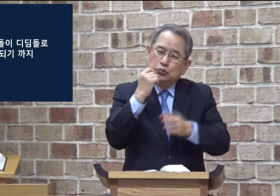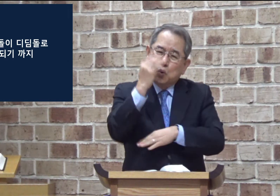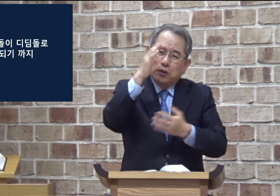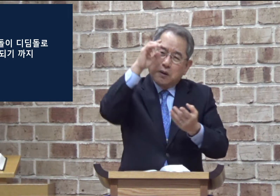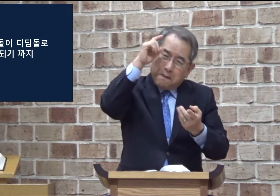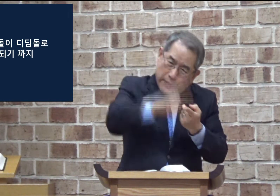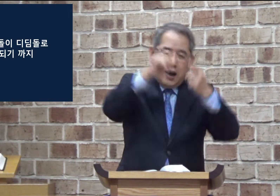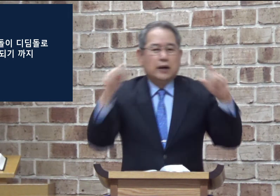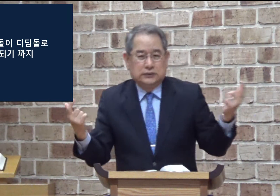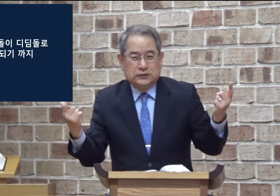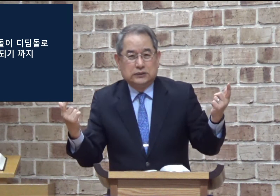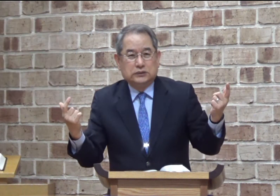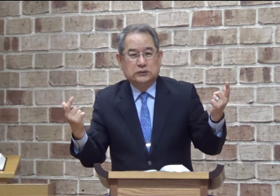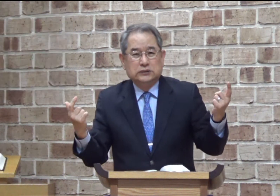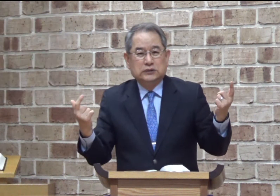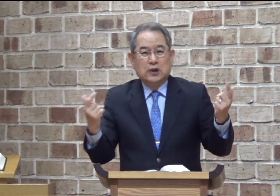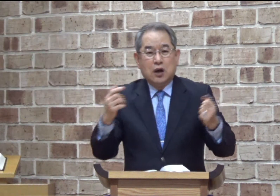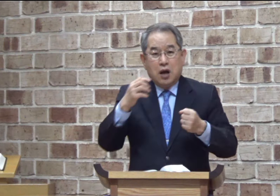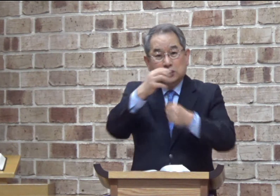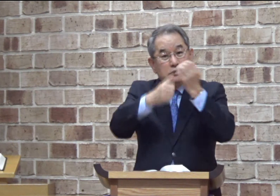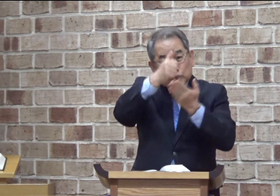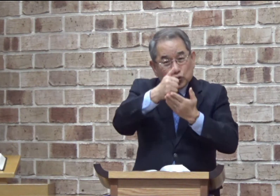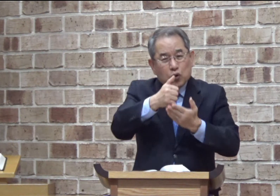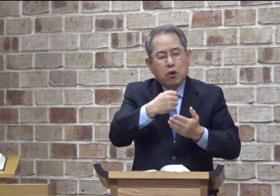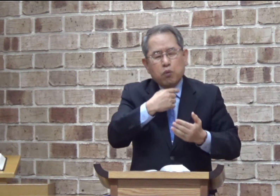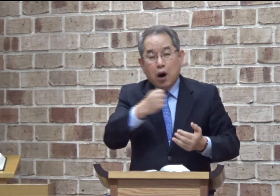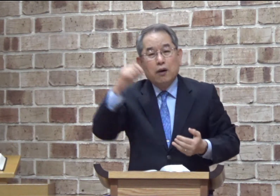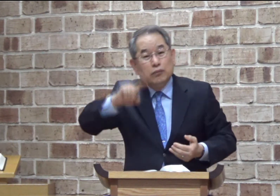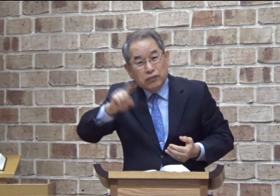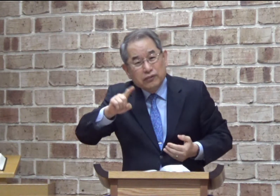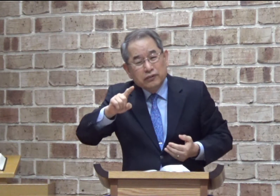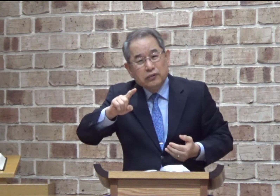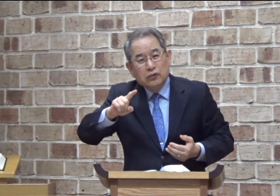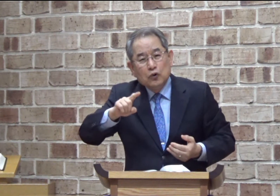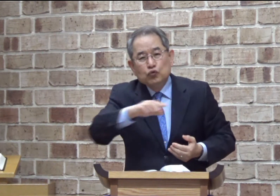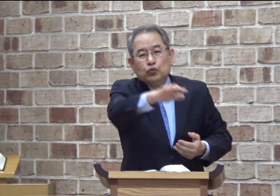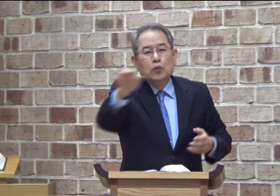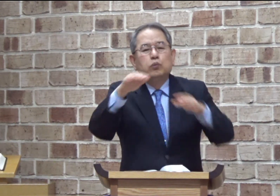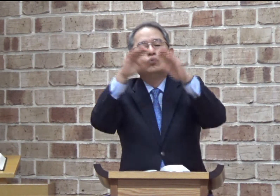영광 돌리지 못합니다. 하나님께서 원하시는 것은 우리 모두